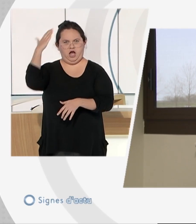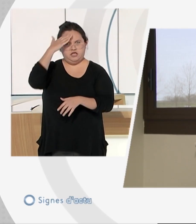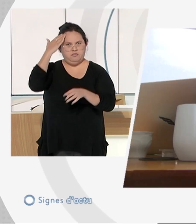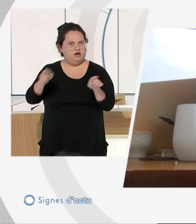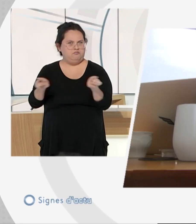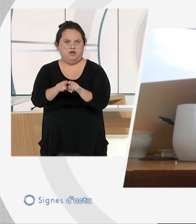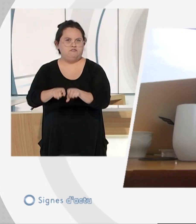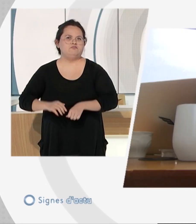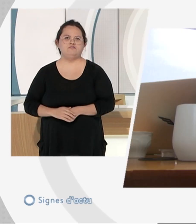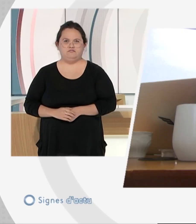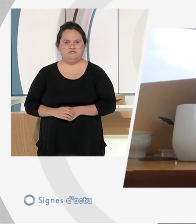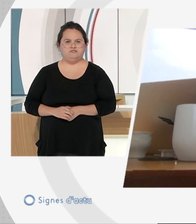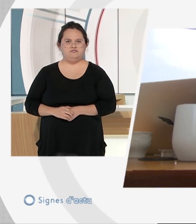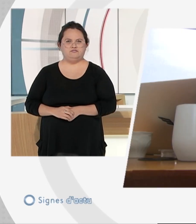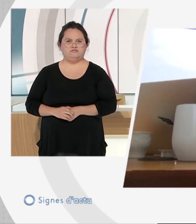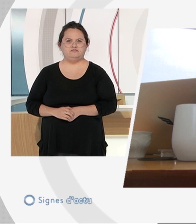l'humain.